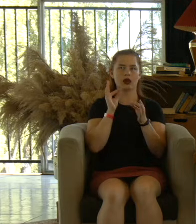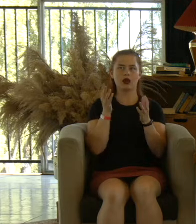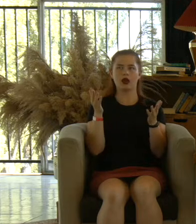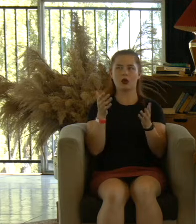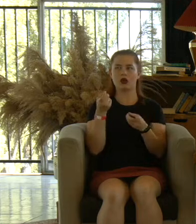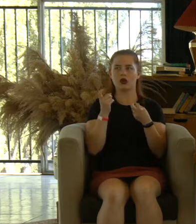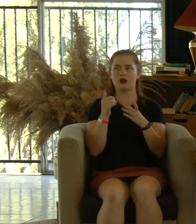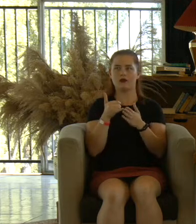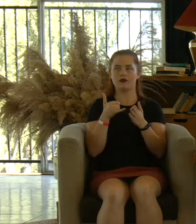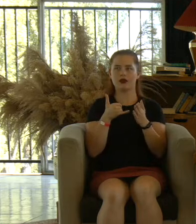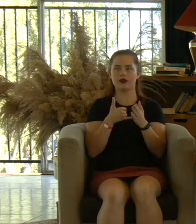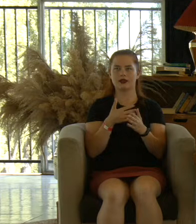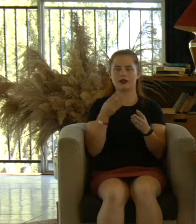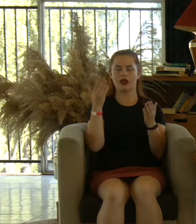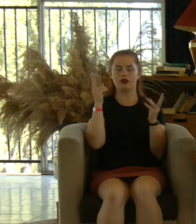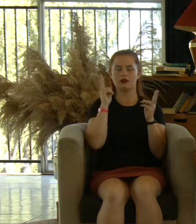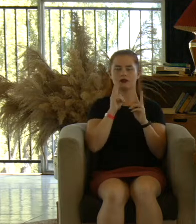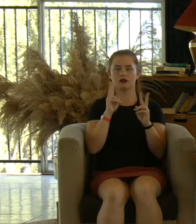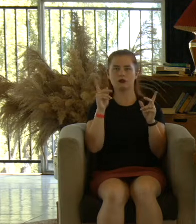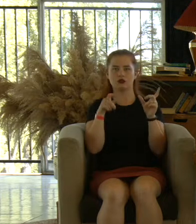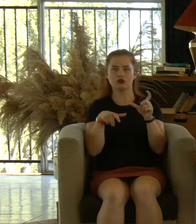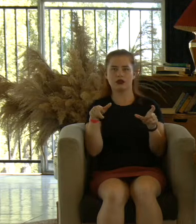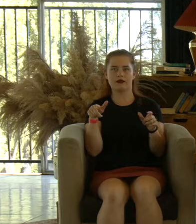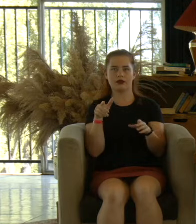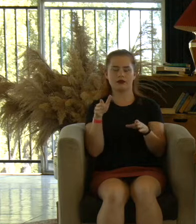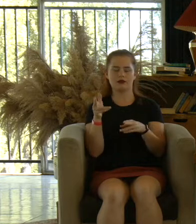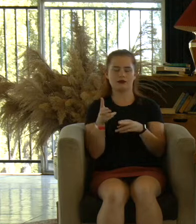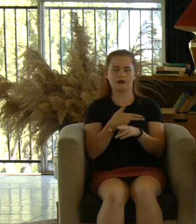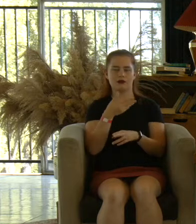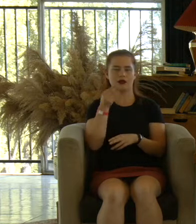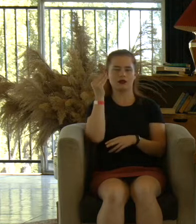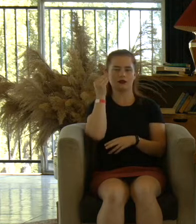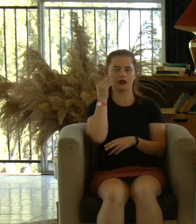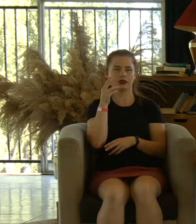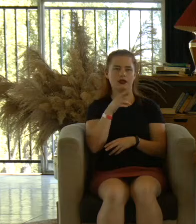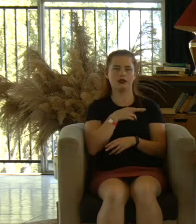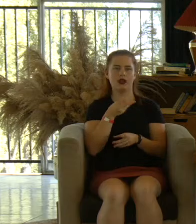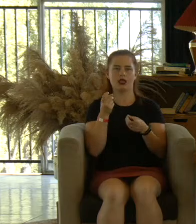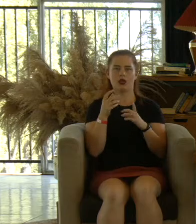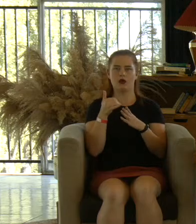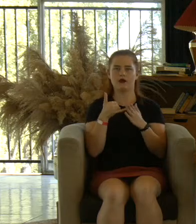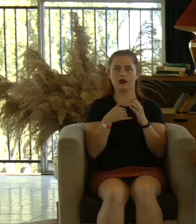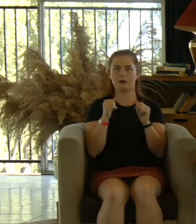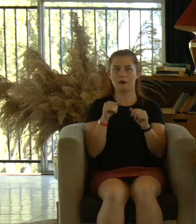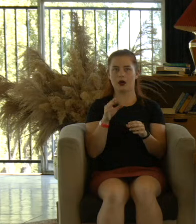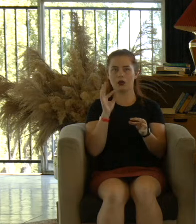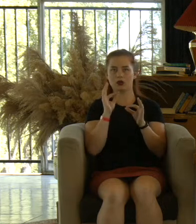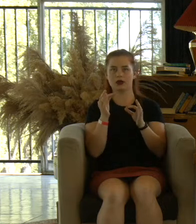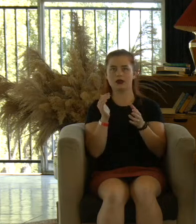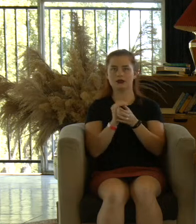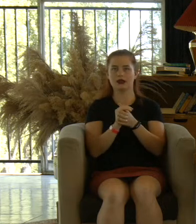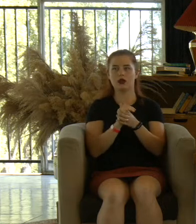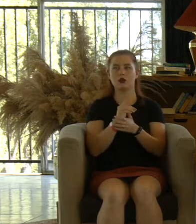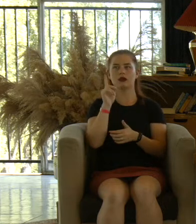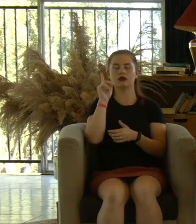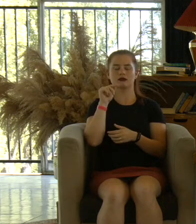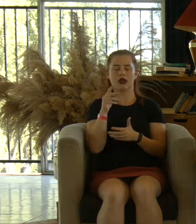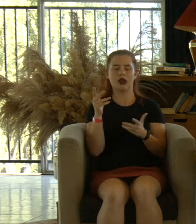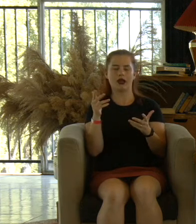вина незнакомому человеку полностью бессмысленна. Я рекомендовать натуральные вина могу только знакомым, чей вкус я